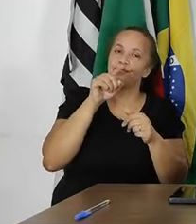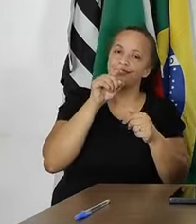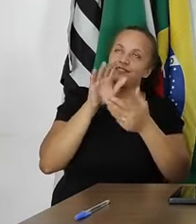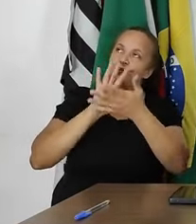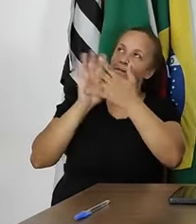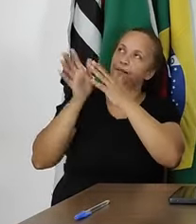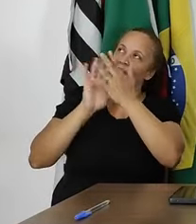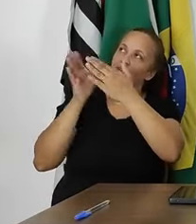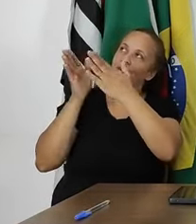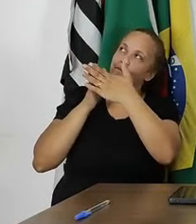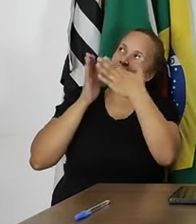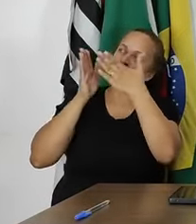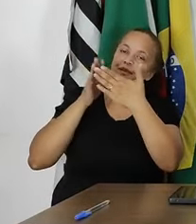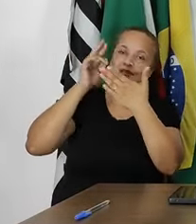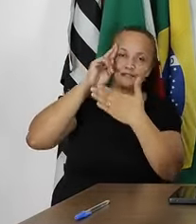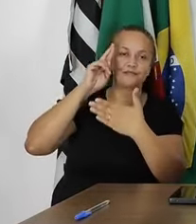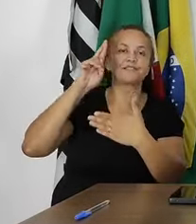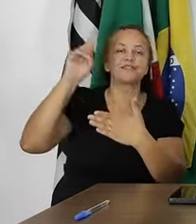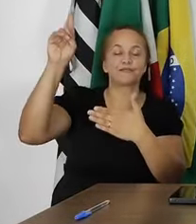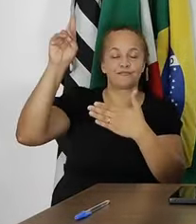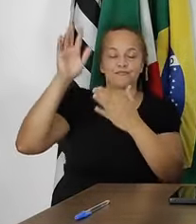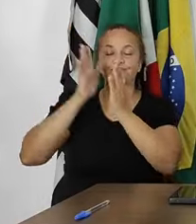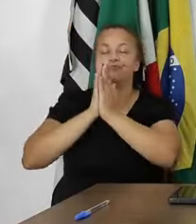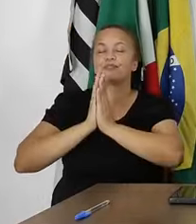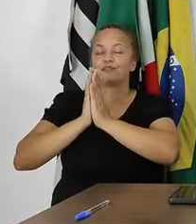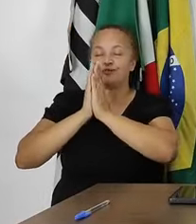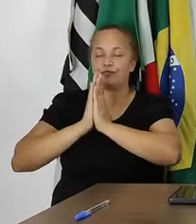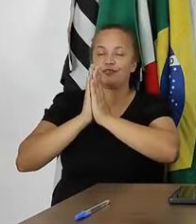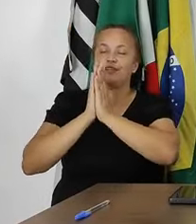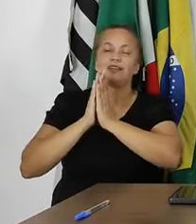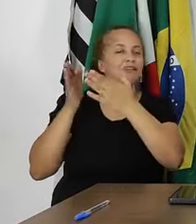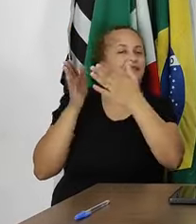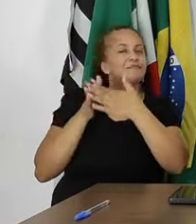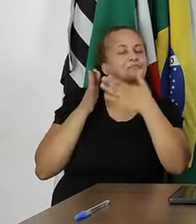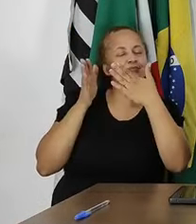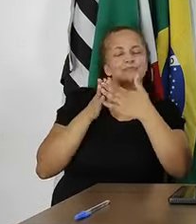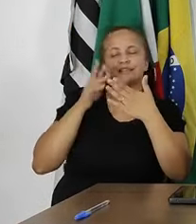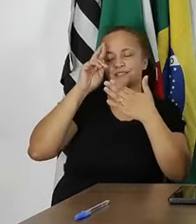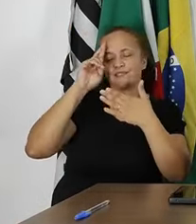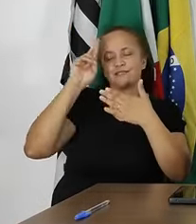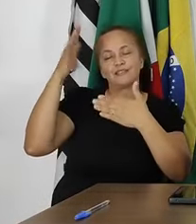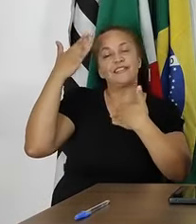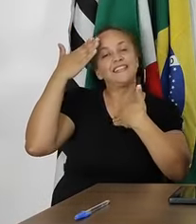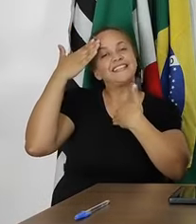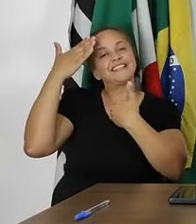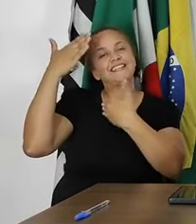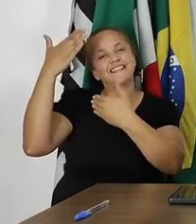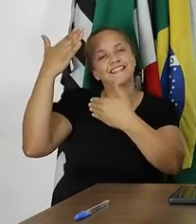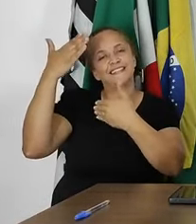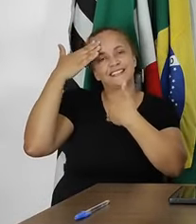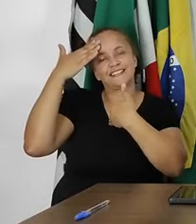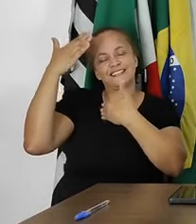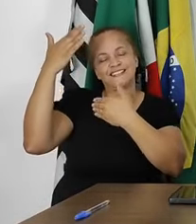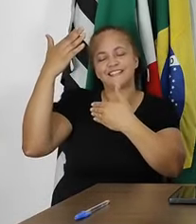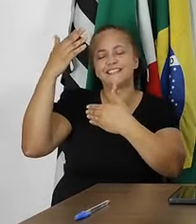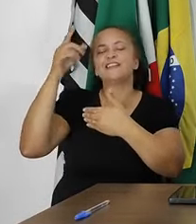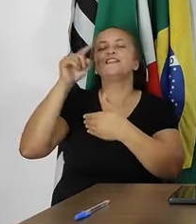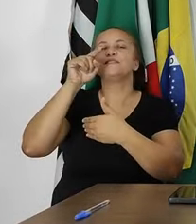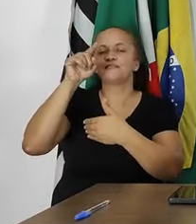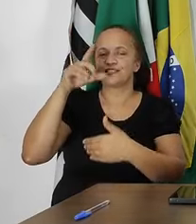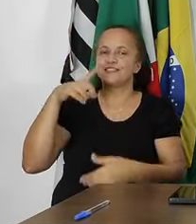vossas petições, pela oração e pela súplica, com ações de graças. e a paz